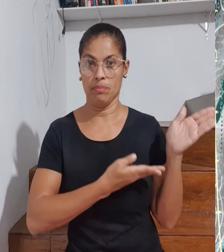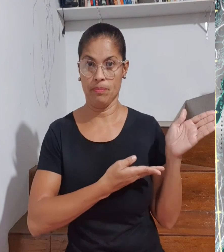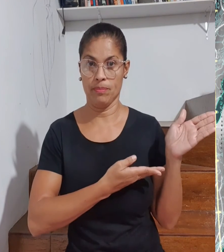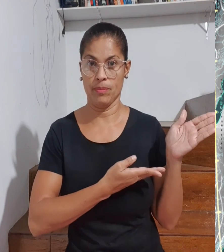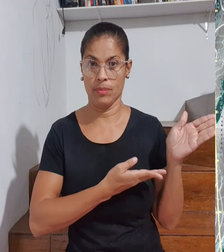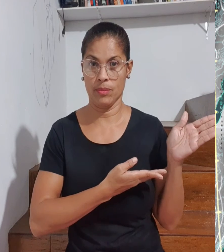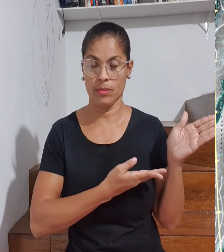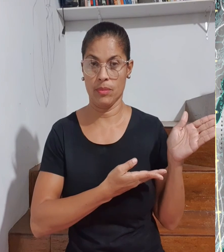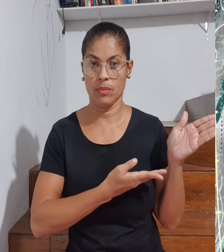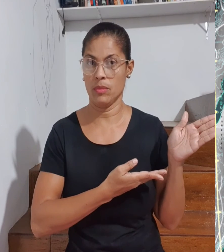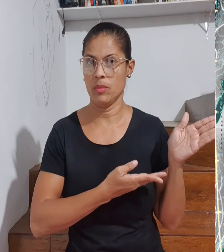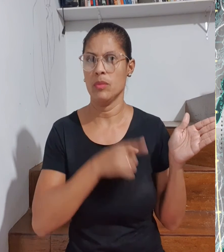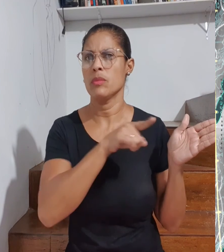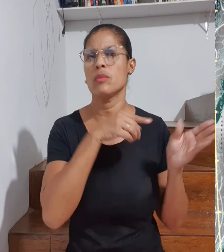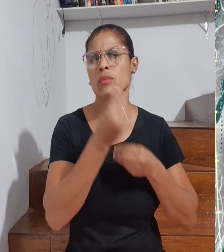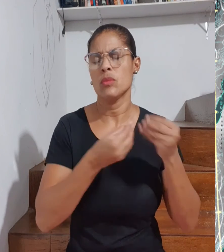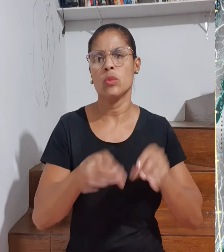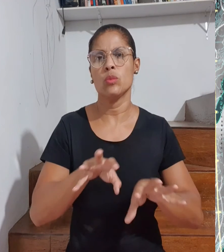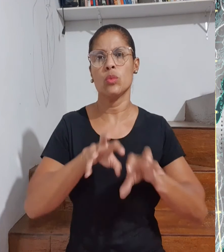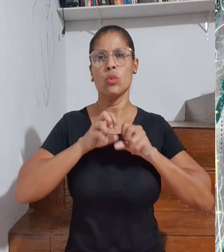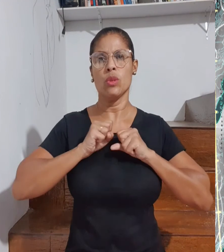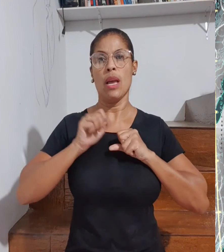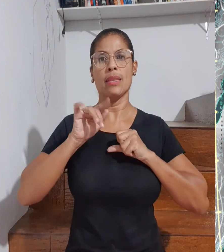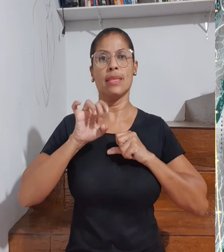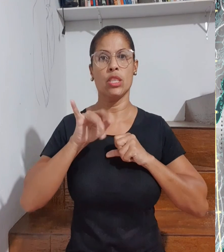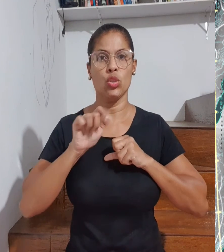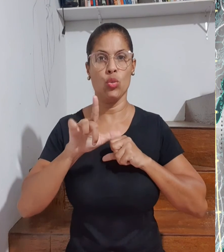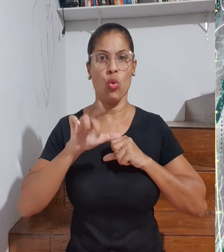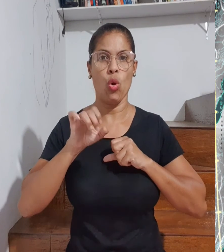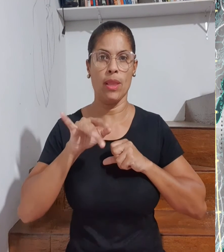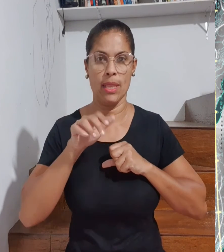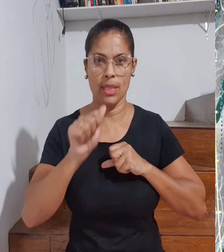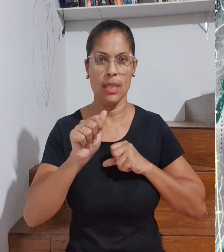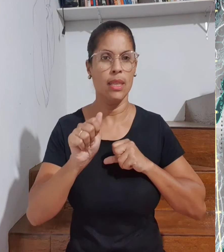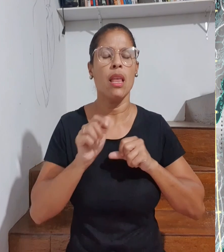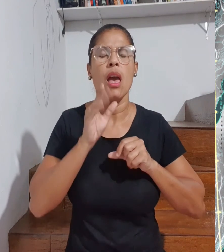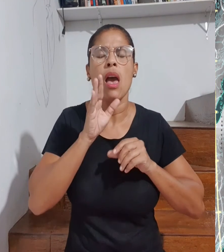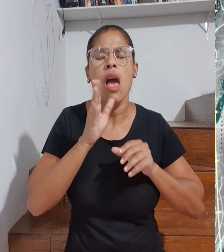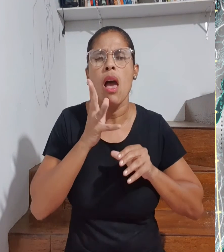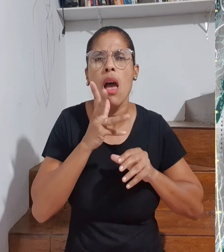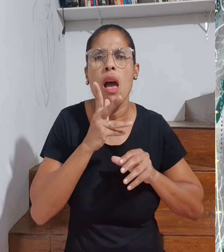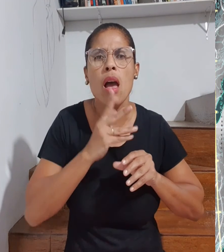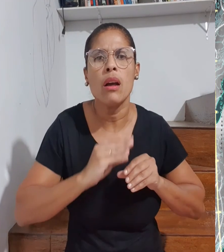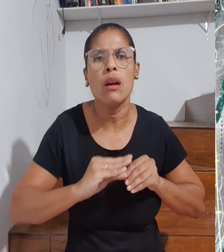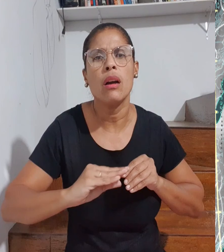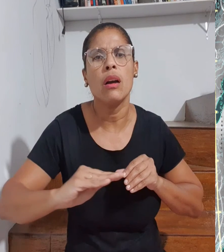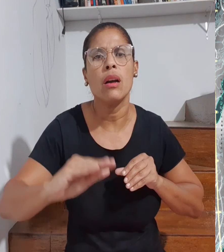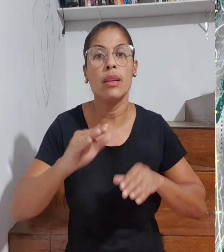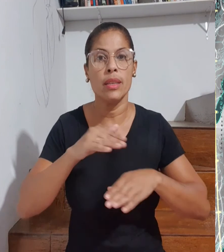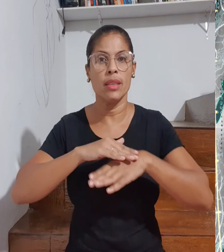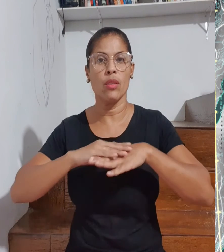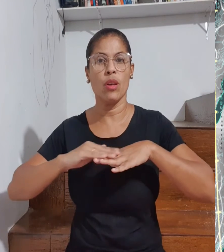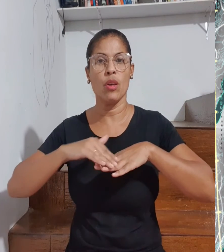a succinilcolina. Como a sua metabolização pela acetilcolinesterase é mais lenta, a membrana